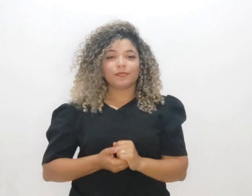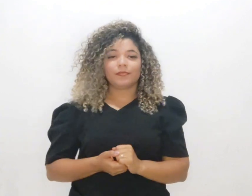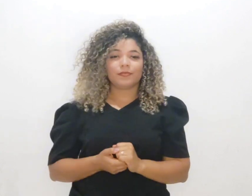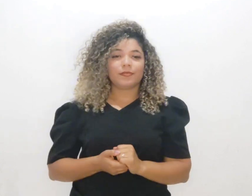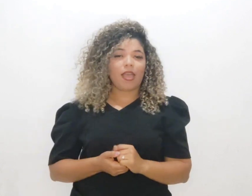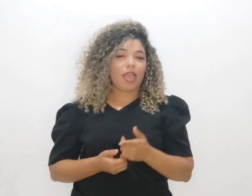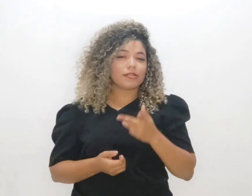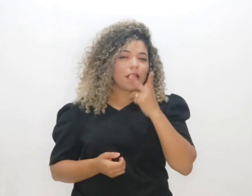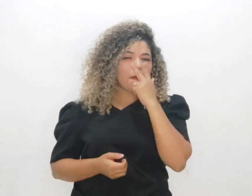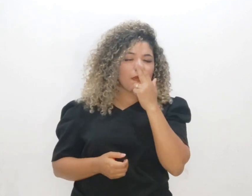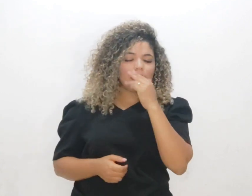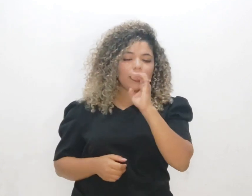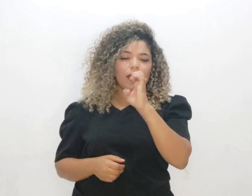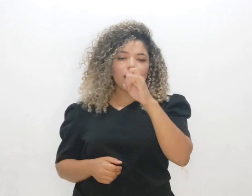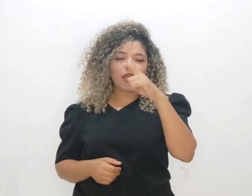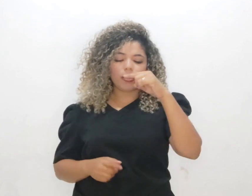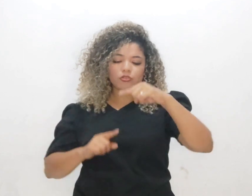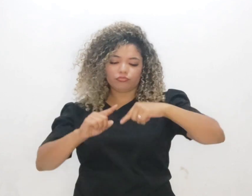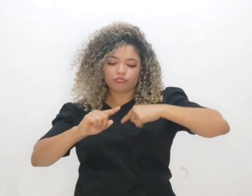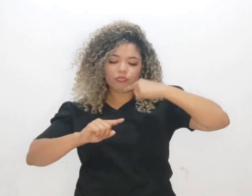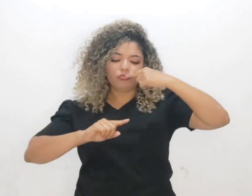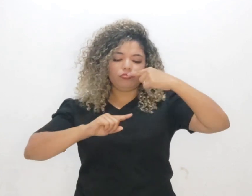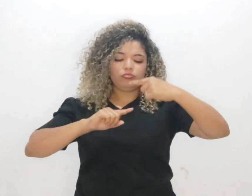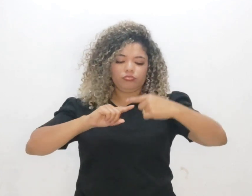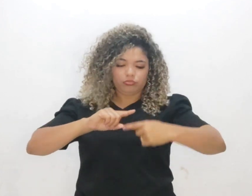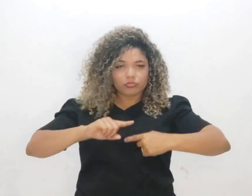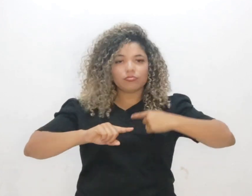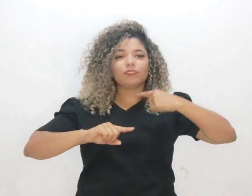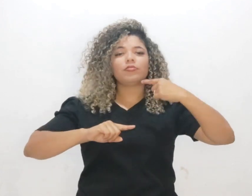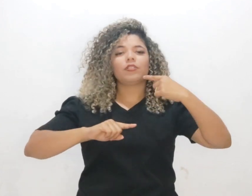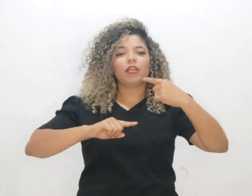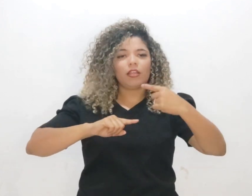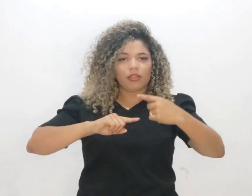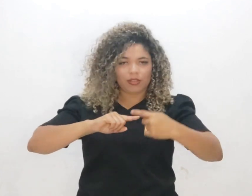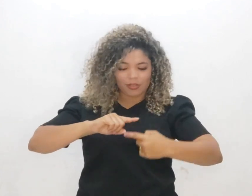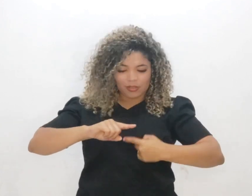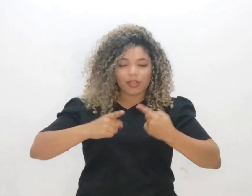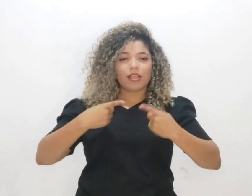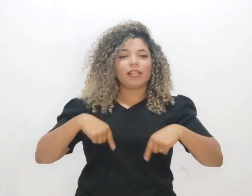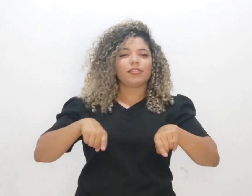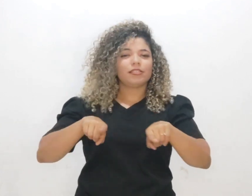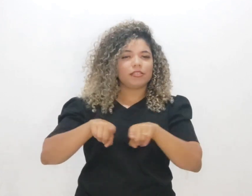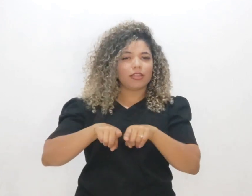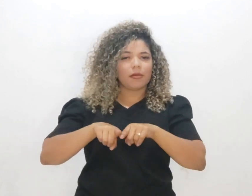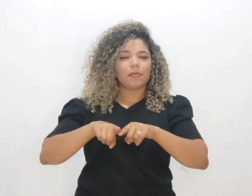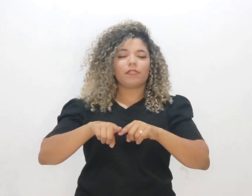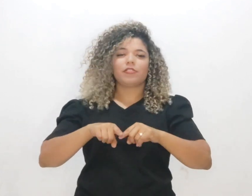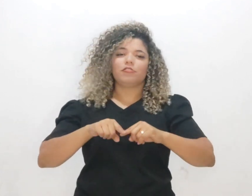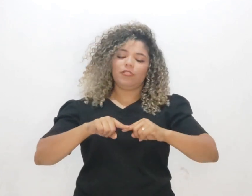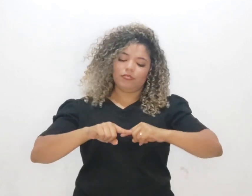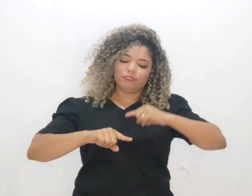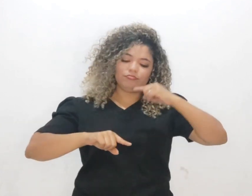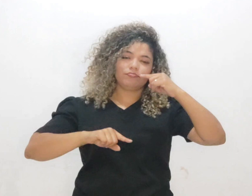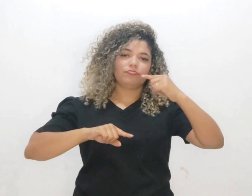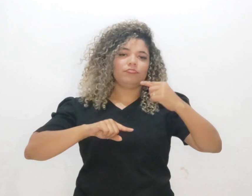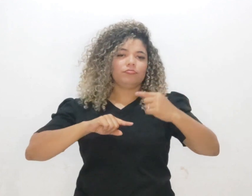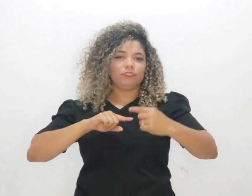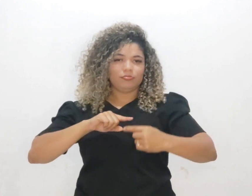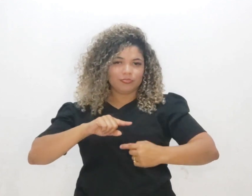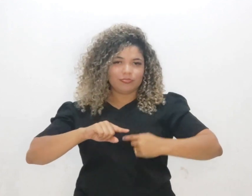formato de eixo gira, ela vai também girar no sentido vertical a engrenagem que está